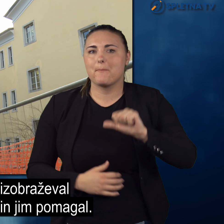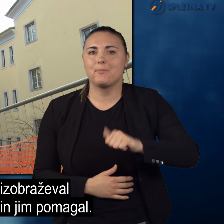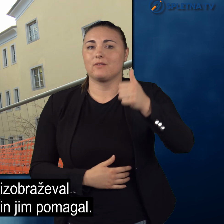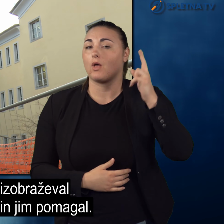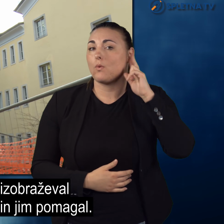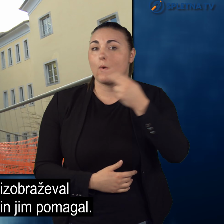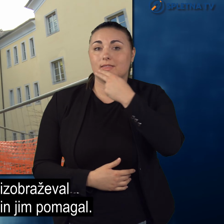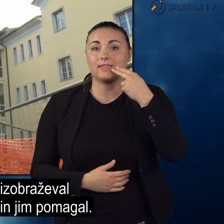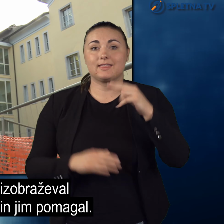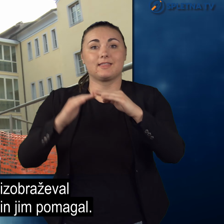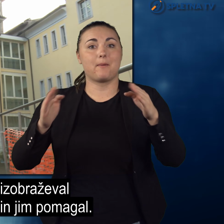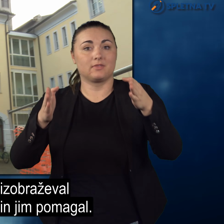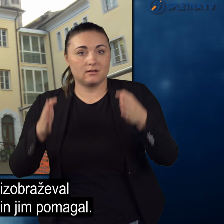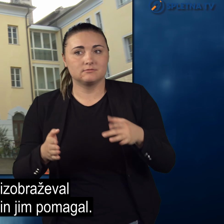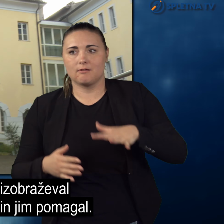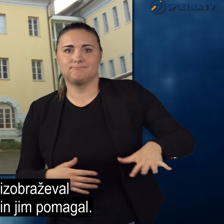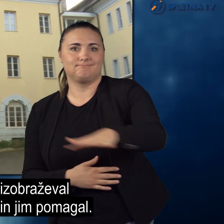učence in jim pomagal.